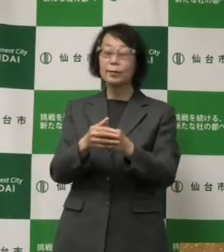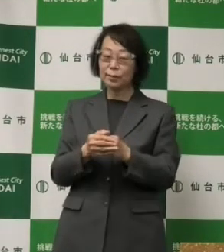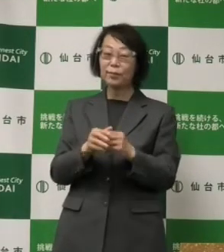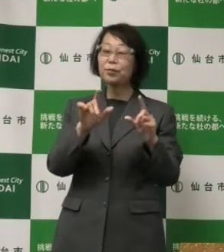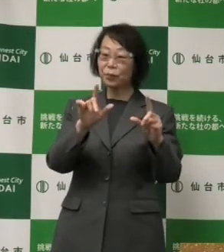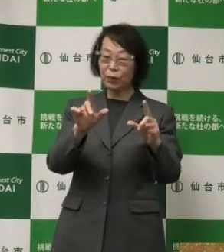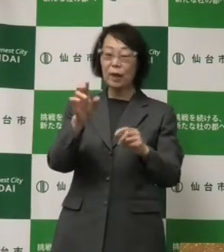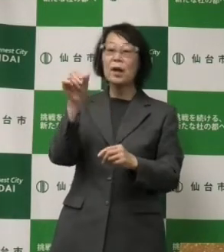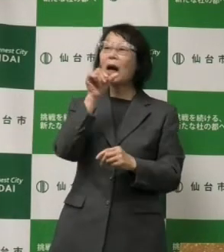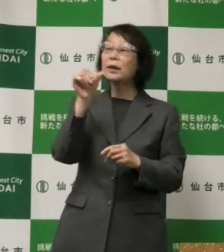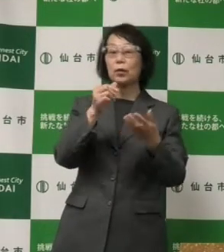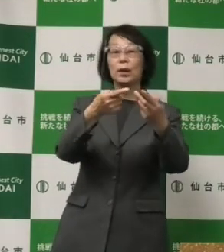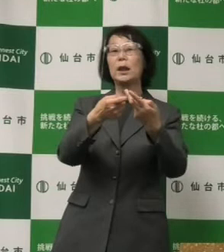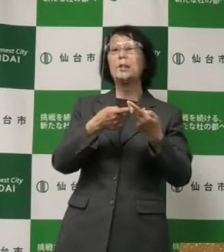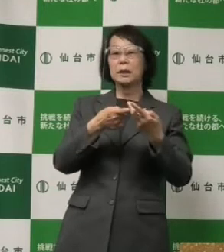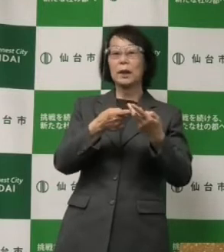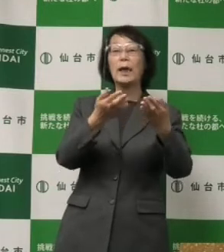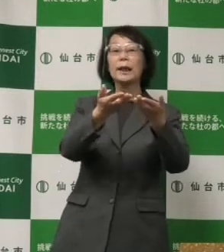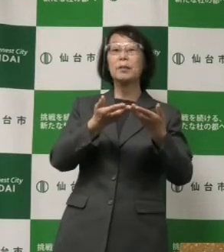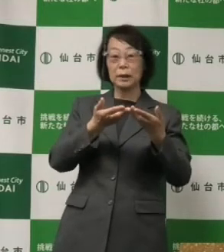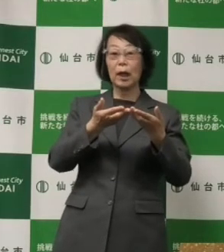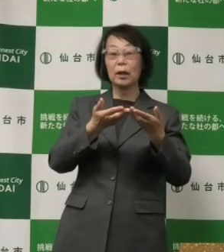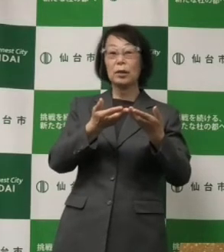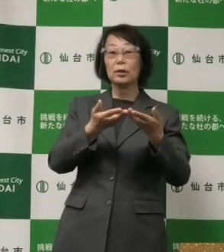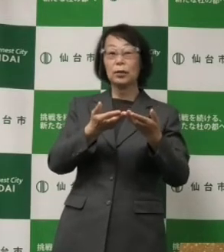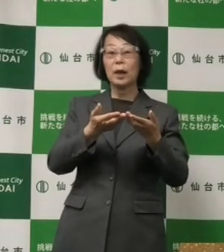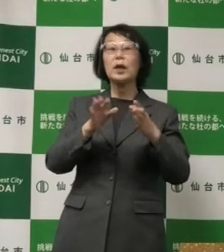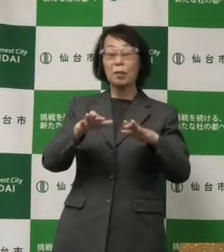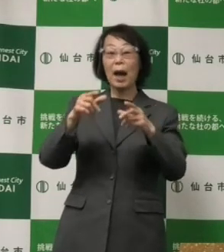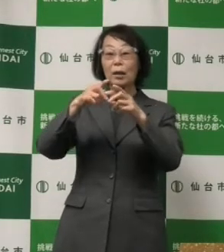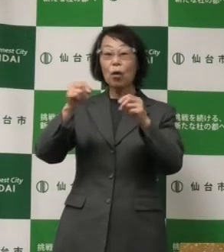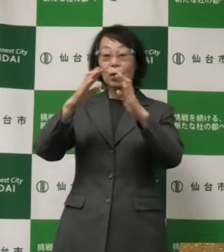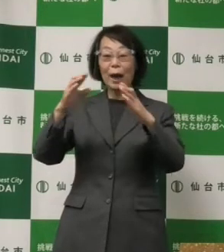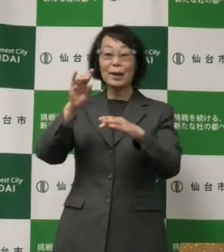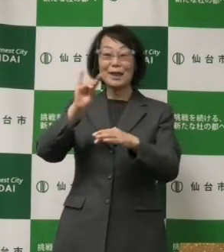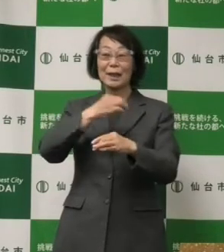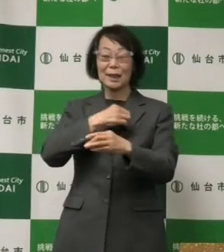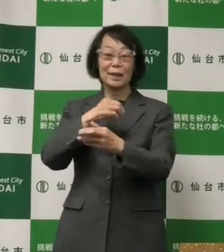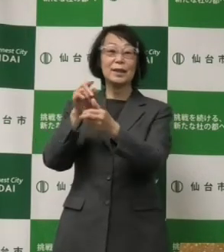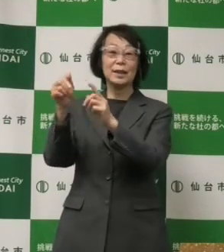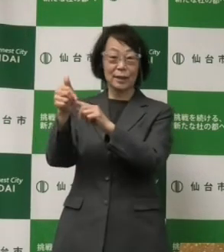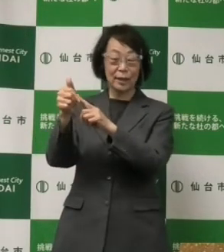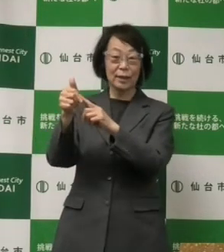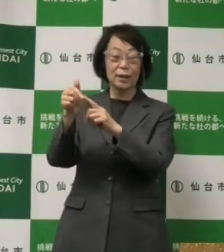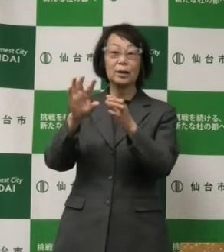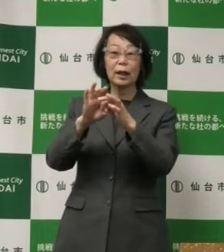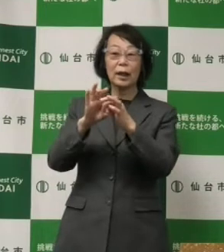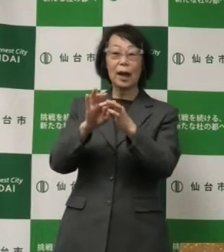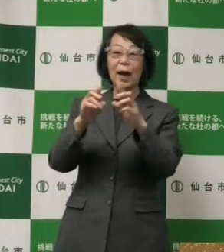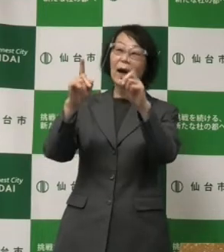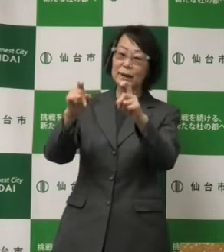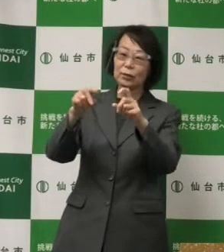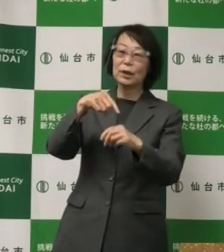ご案内をいただきまして、現職の国会議員で、いらっしゃいますし、出席をさせていただきました。